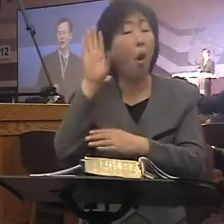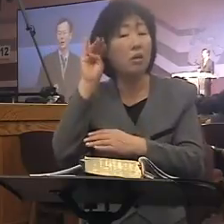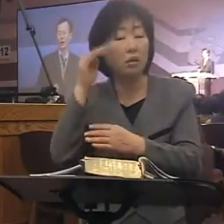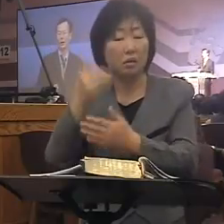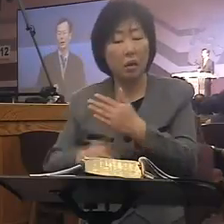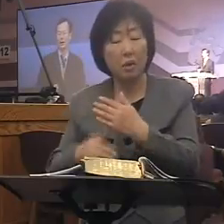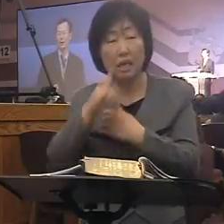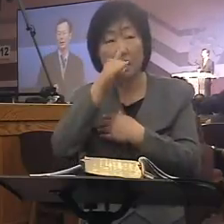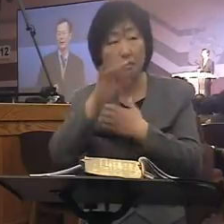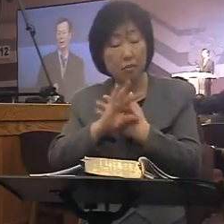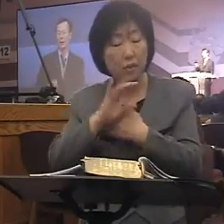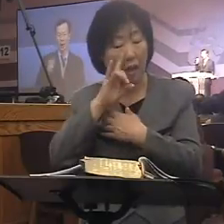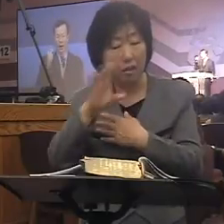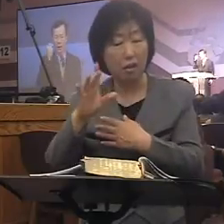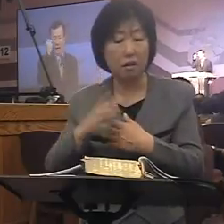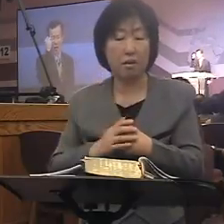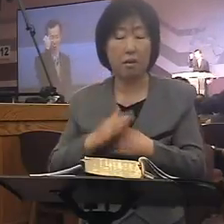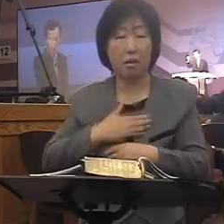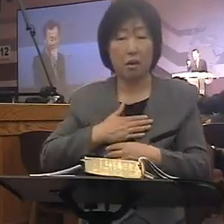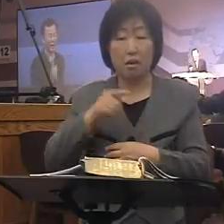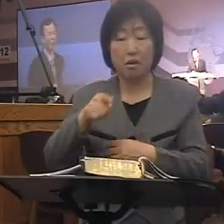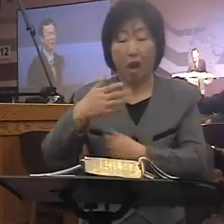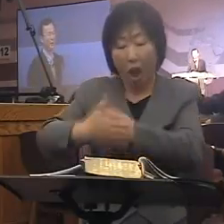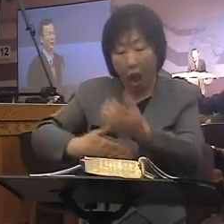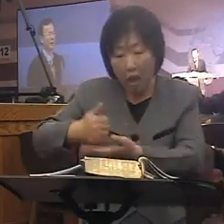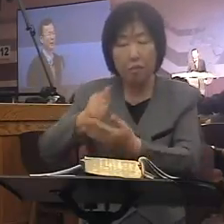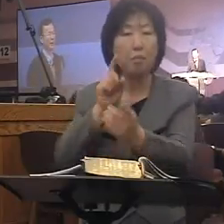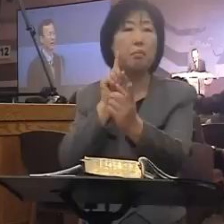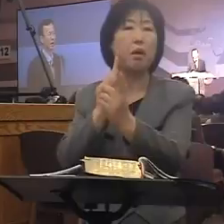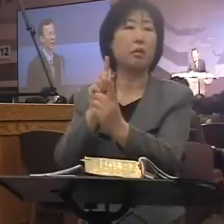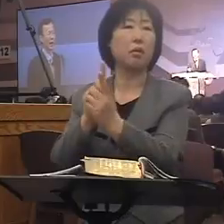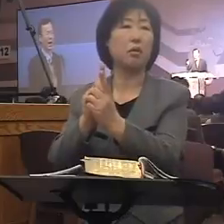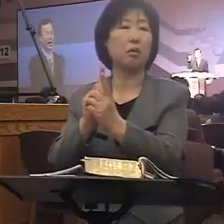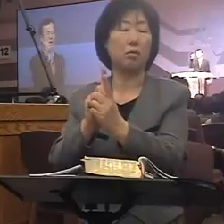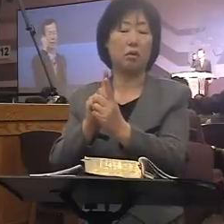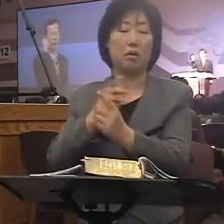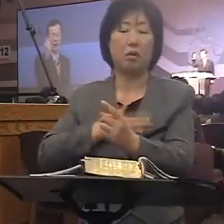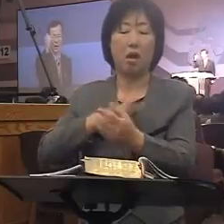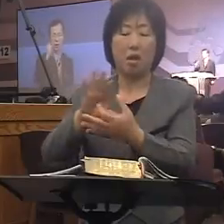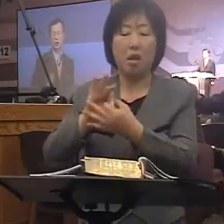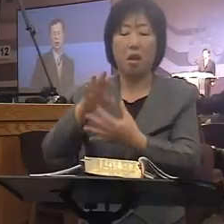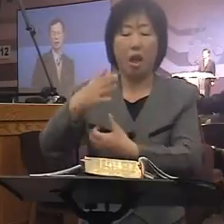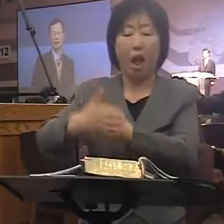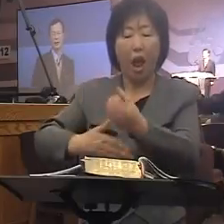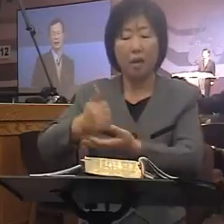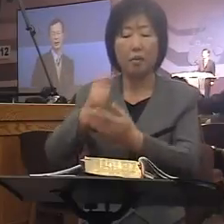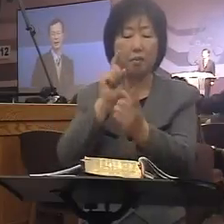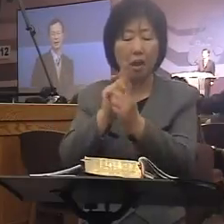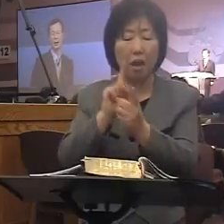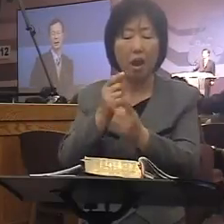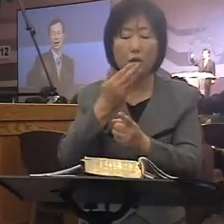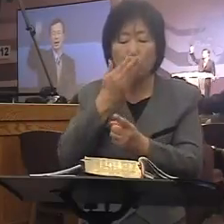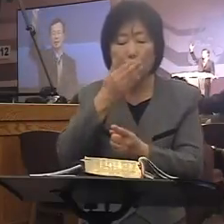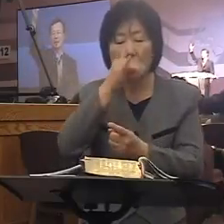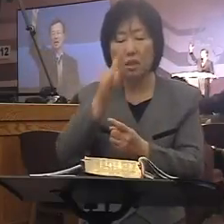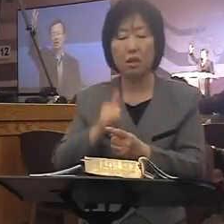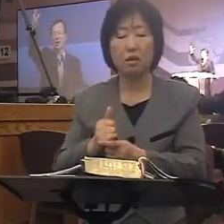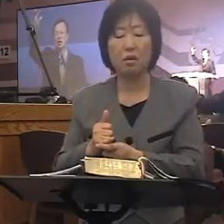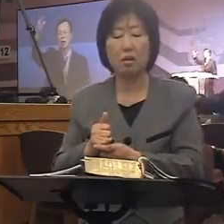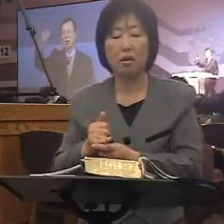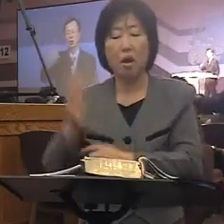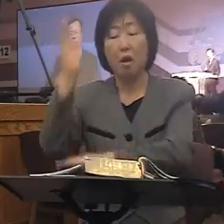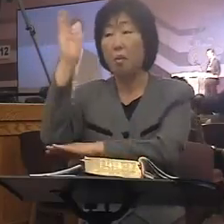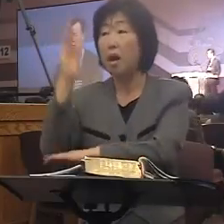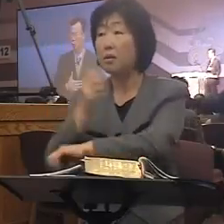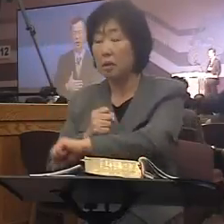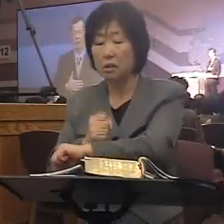됩니다. 내가 그 하나님을 만나야 합니다. 나의 하나님으로 만날 수 있어야 합니다. 하나님이